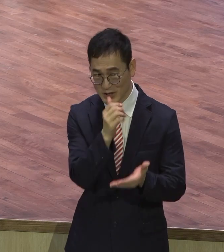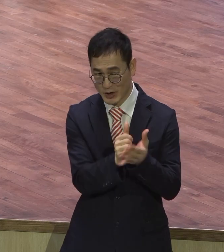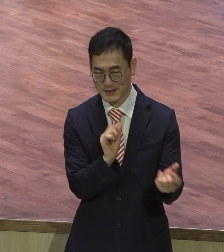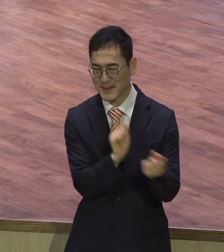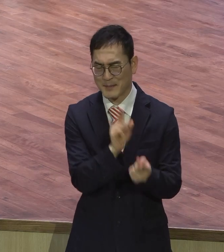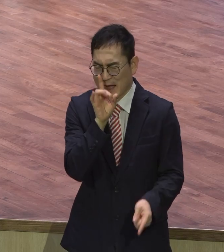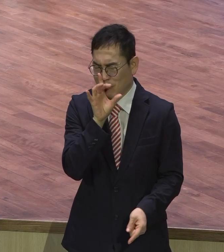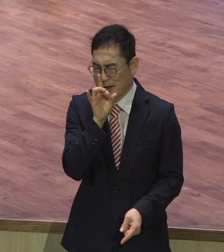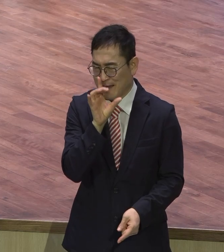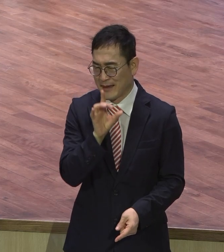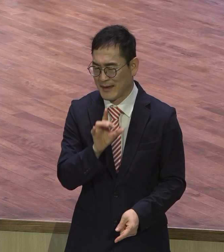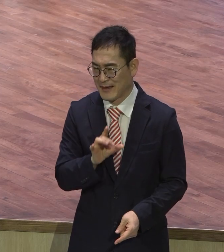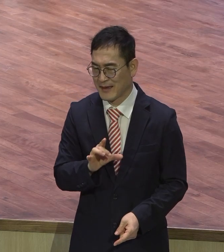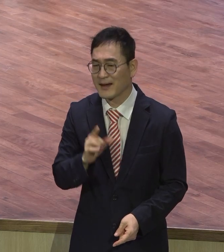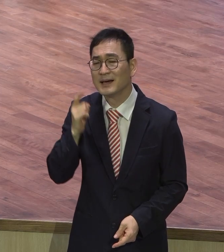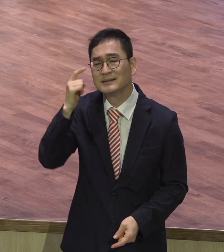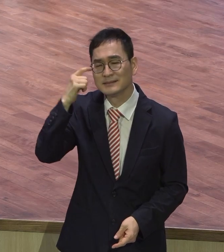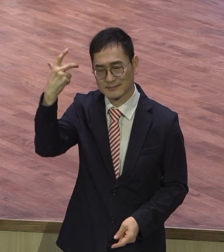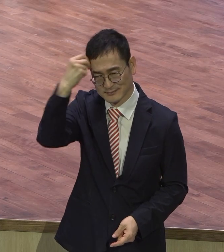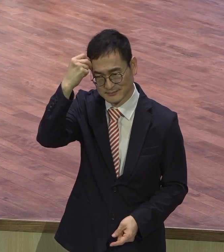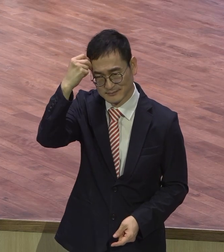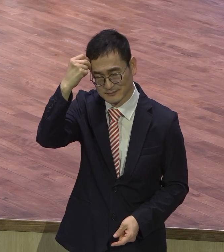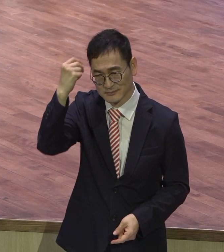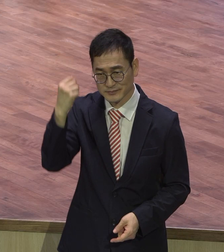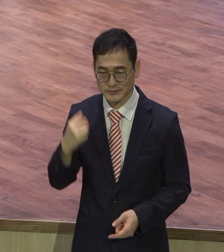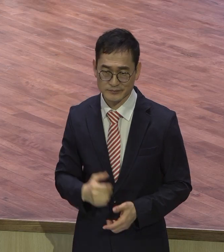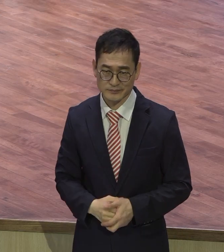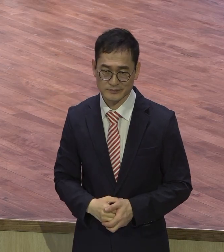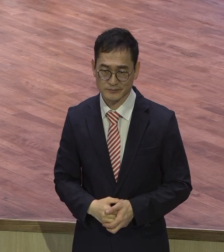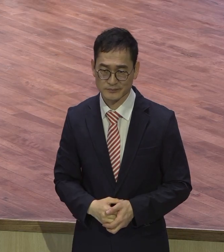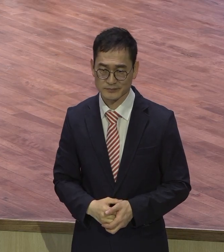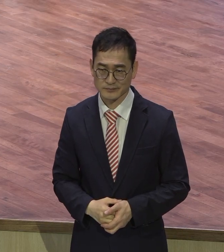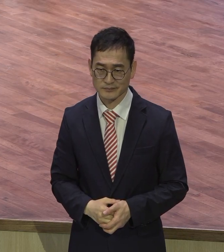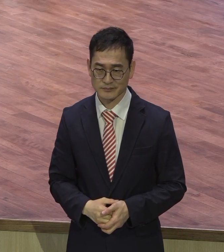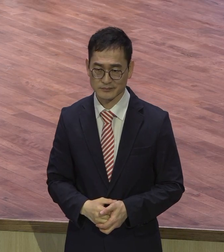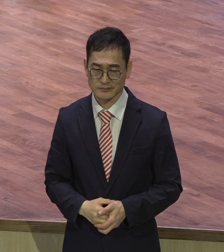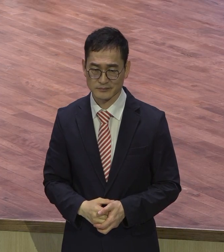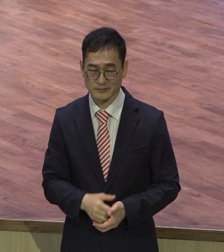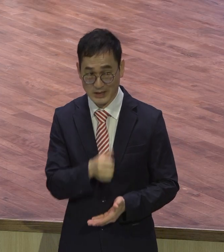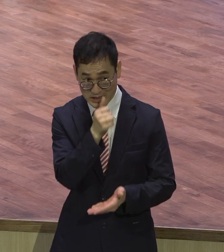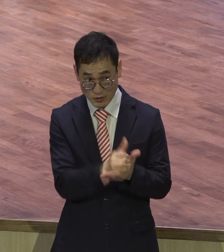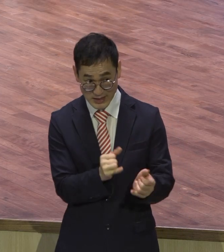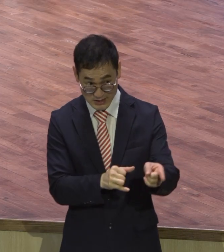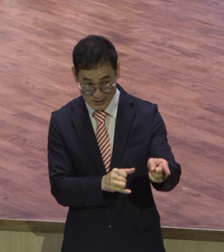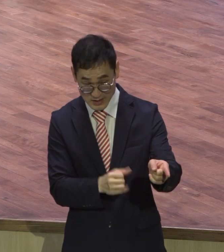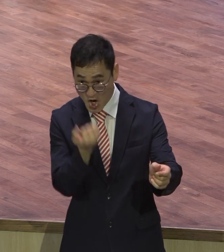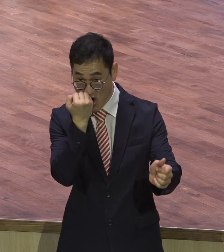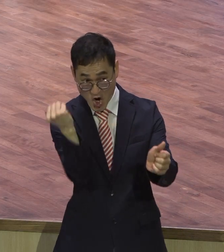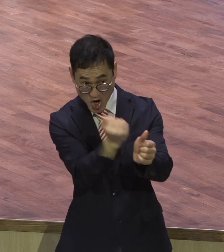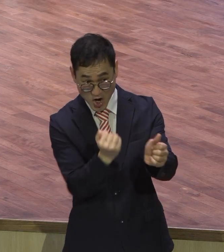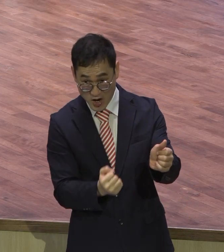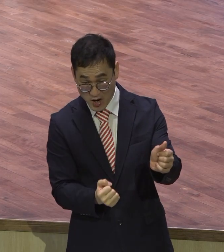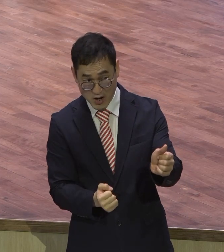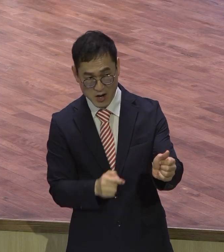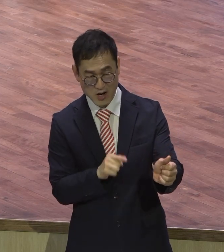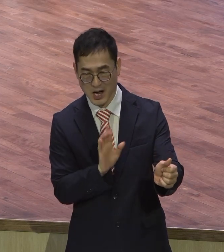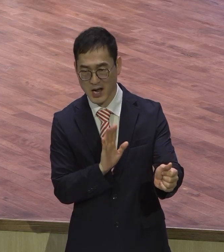난다 내게 죄가 감염된다 그래서 이들과 접촉자체를 하지 않았어요. 죄인들 아예